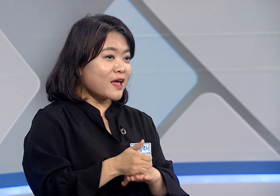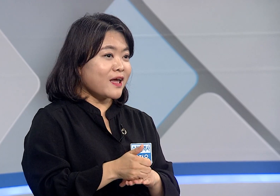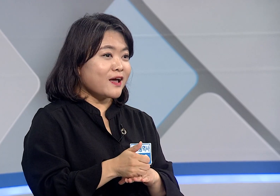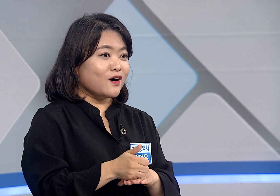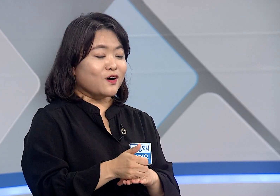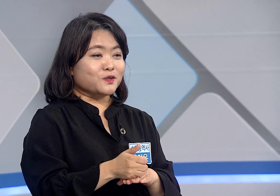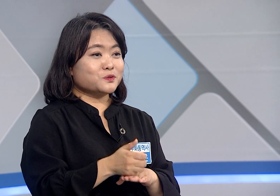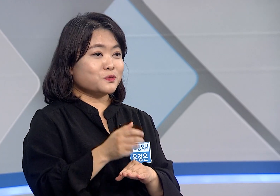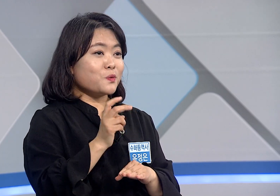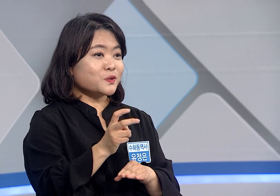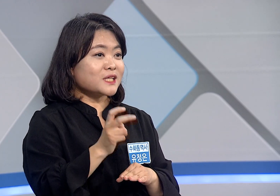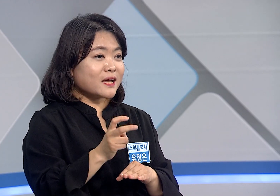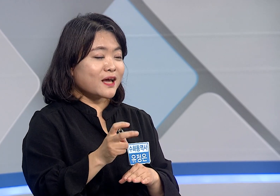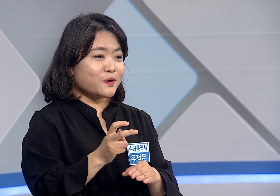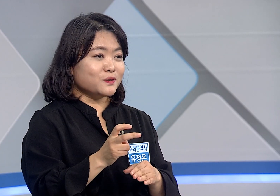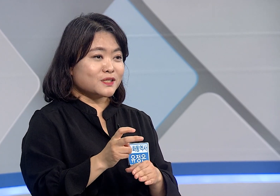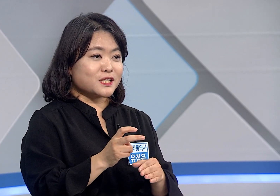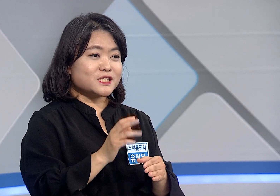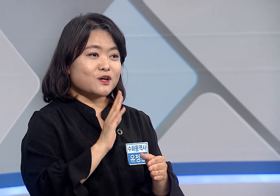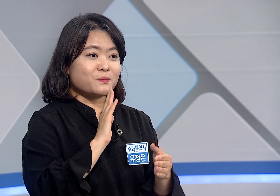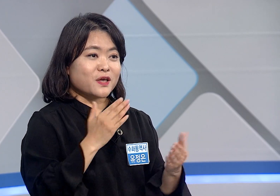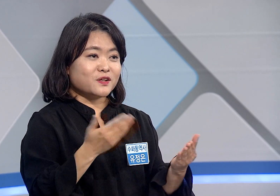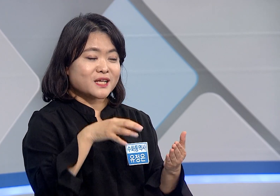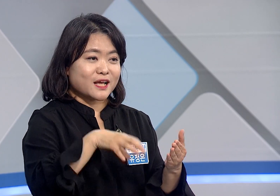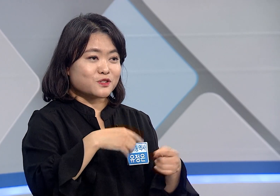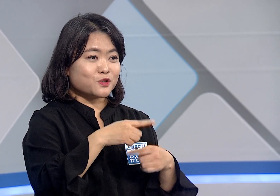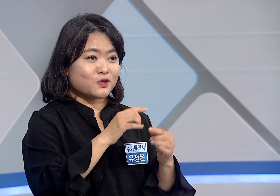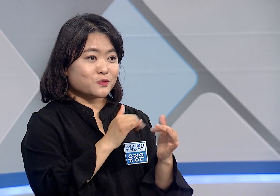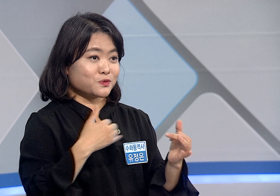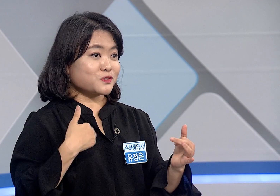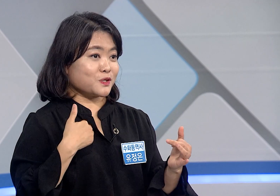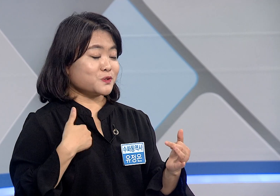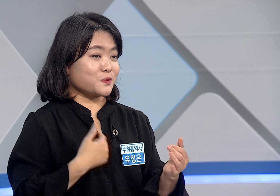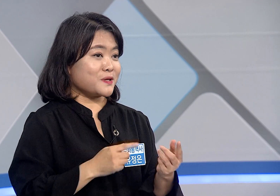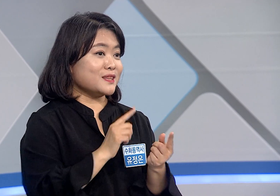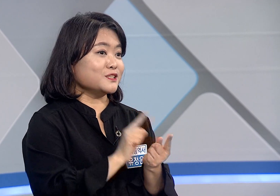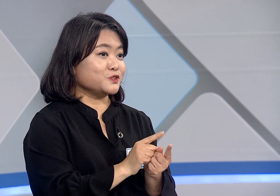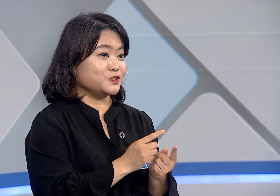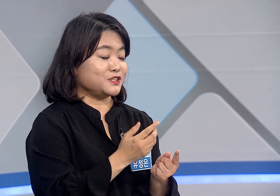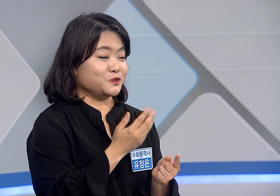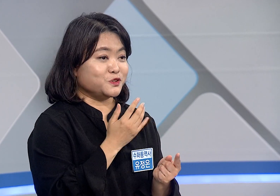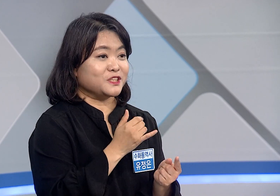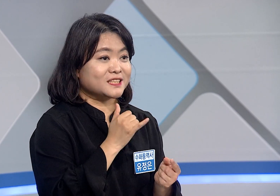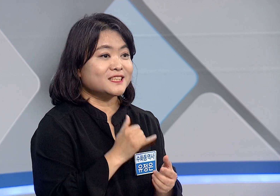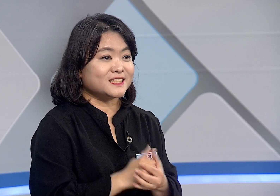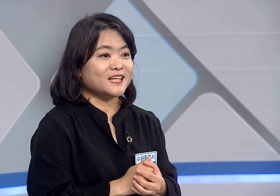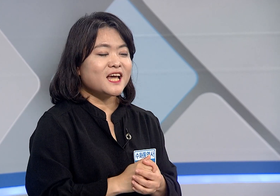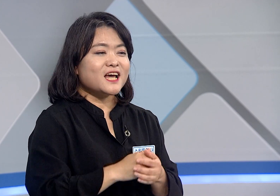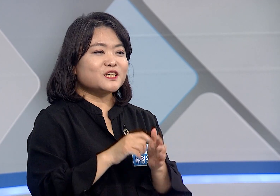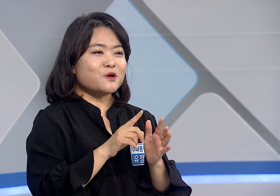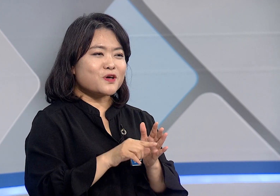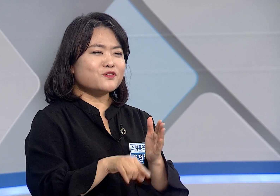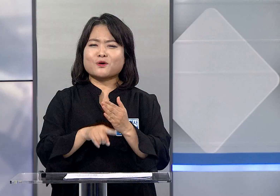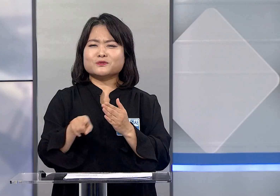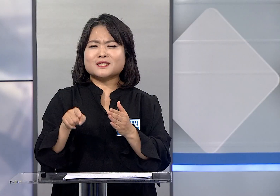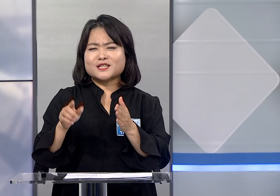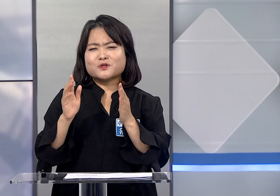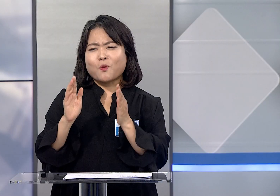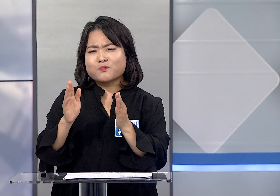나중에 또 혹시 아나요? 이게 직업의 현장에서 수화통역사로 저를 만날 수도 있을지. 그러면 여러분들 이